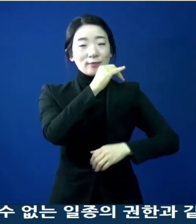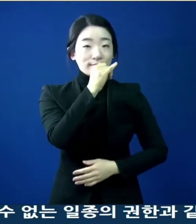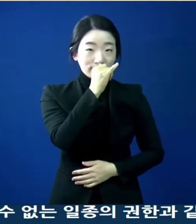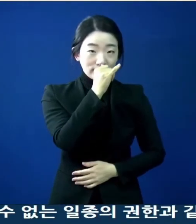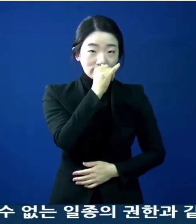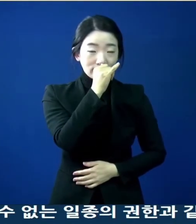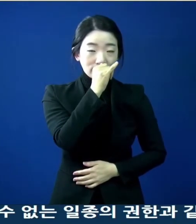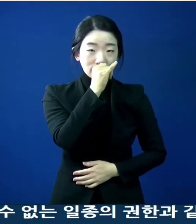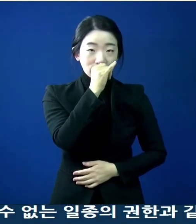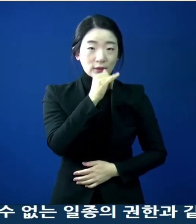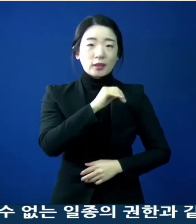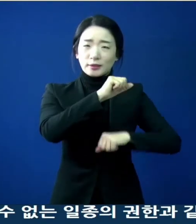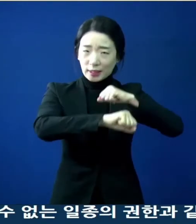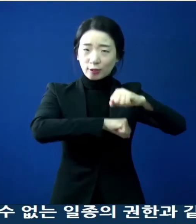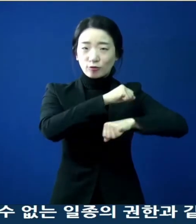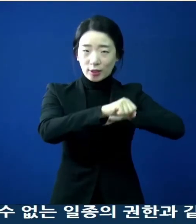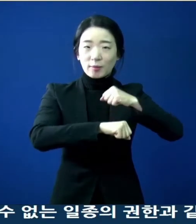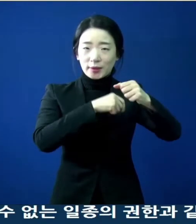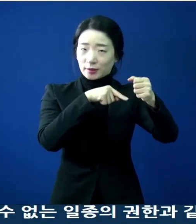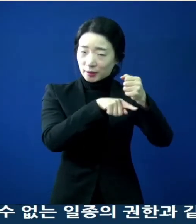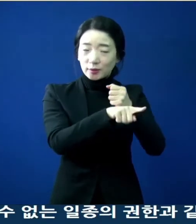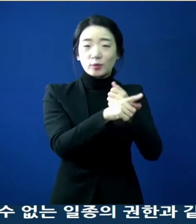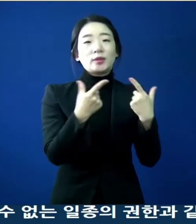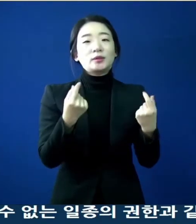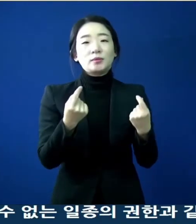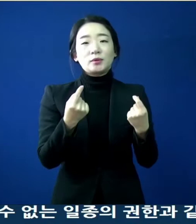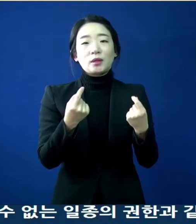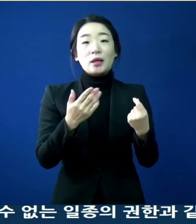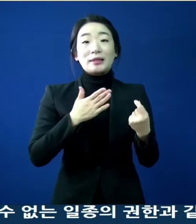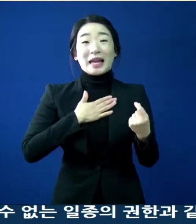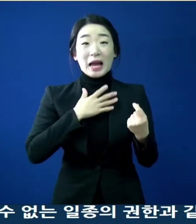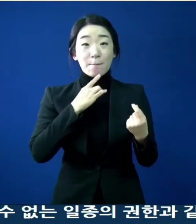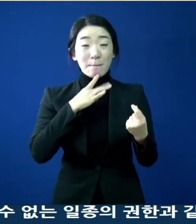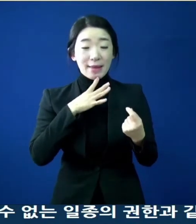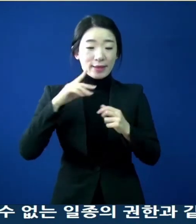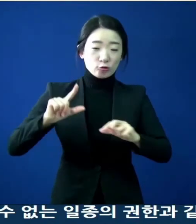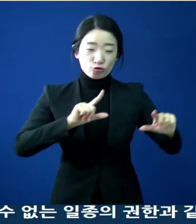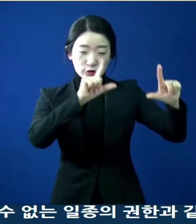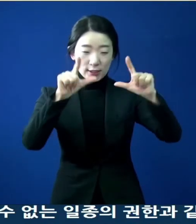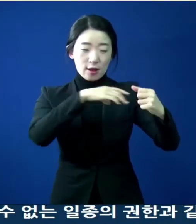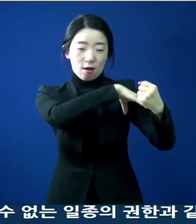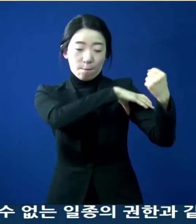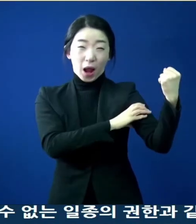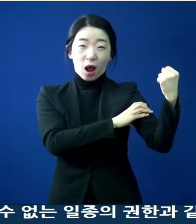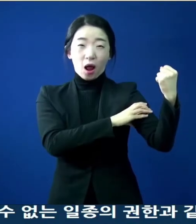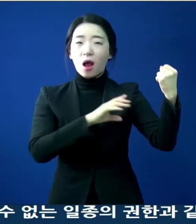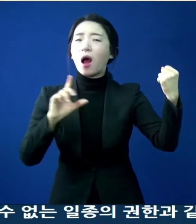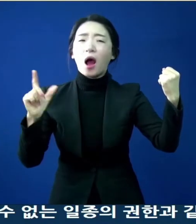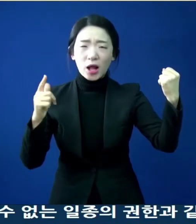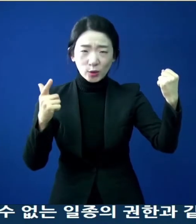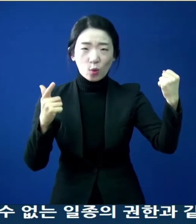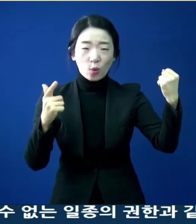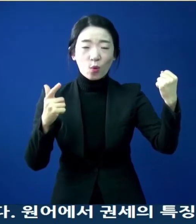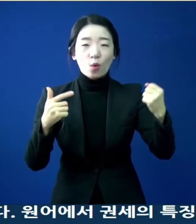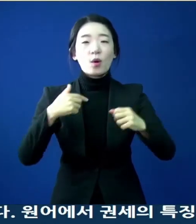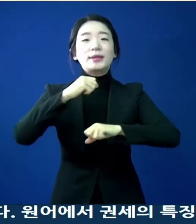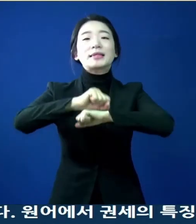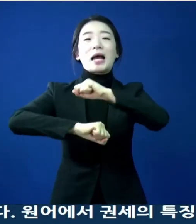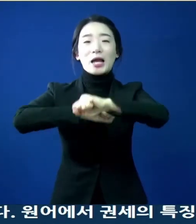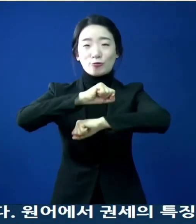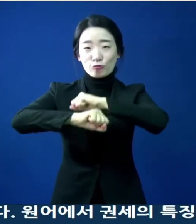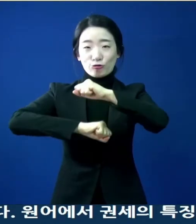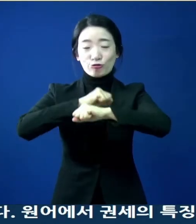자유함이에요. 다른 사람이 못 누리는 건 나만 아주 특권적으로 누리는 어떤 힘이 아니라 자유함입니다.